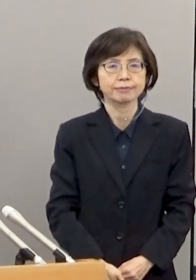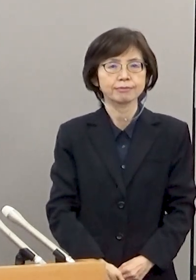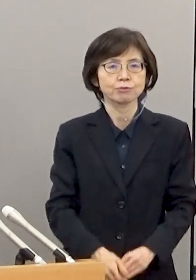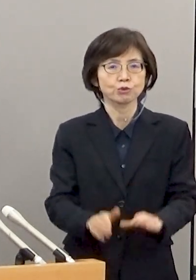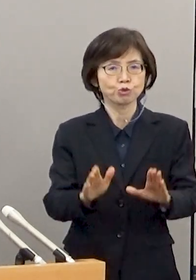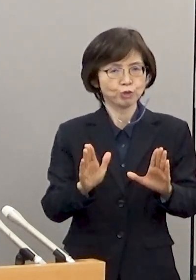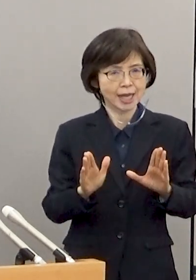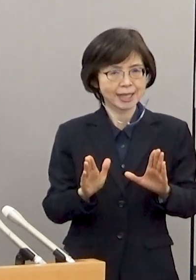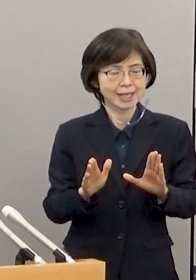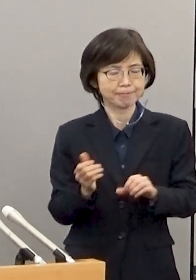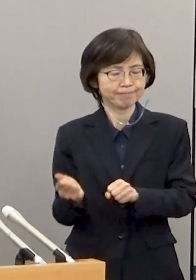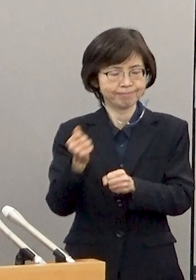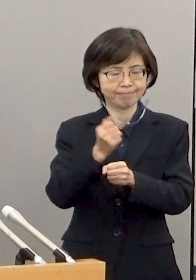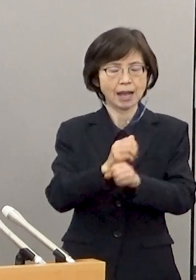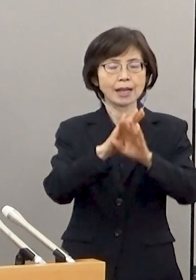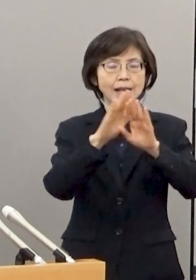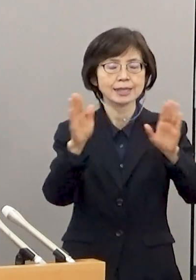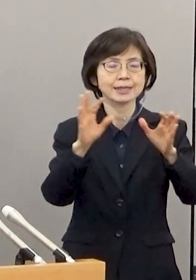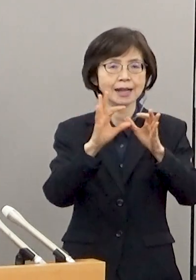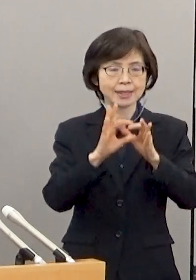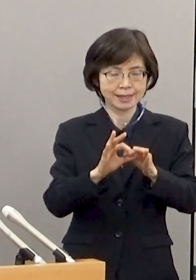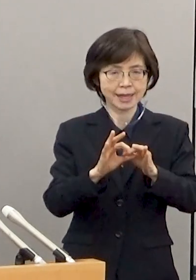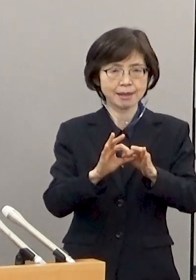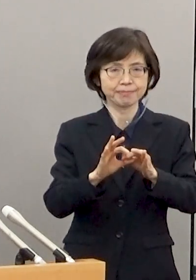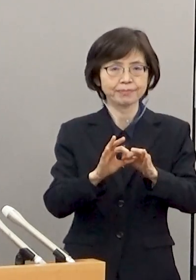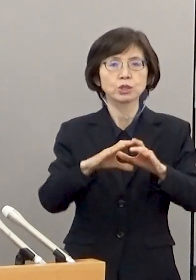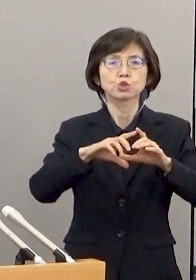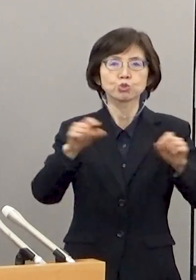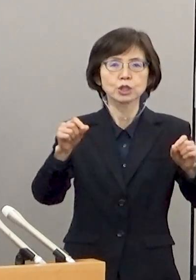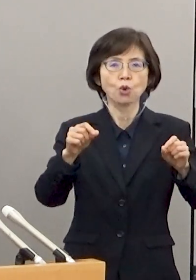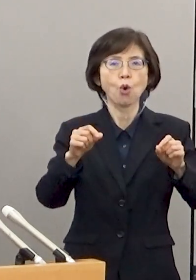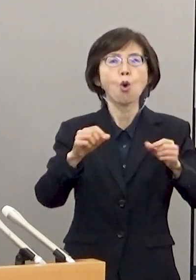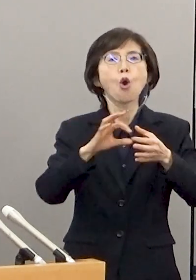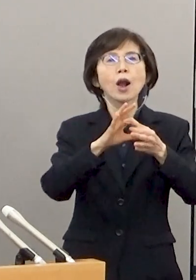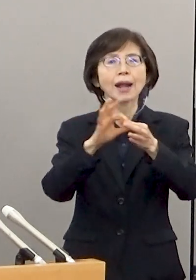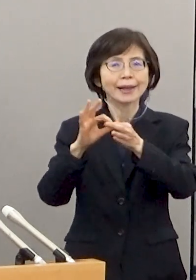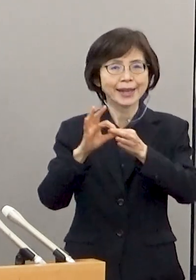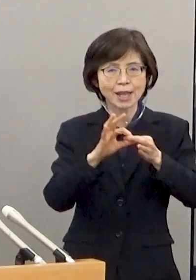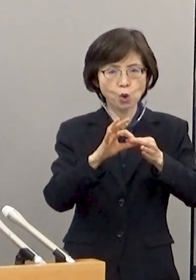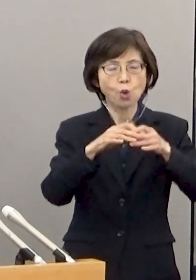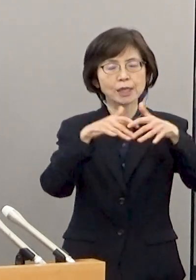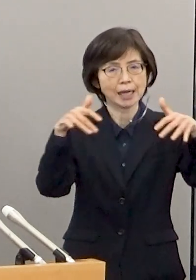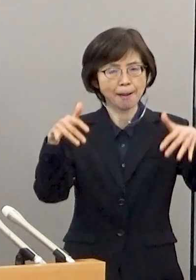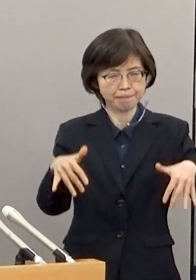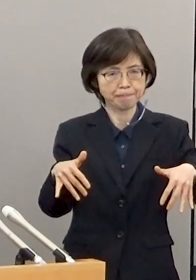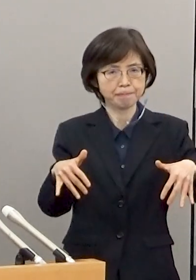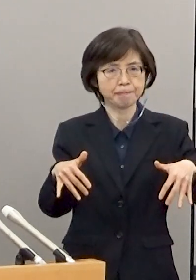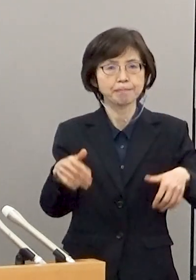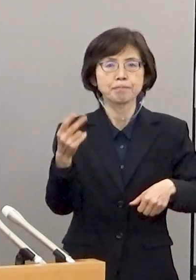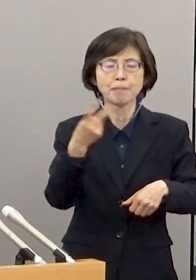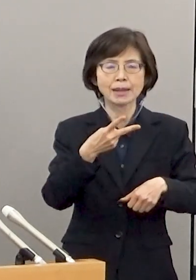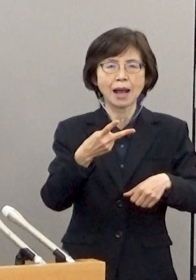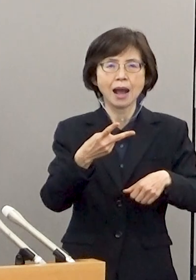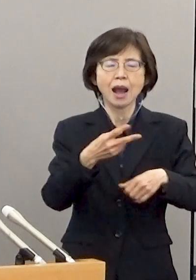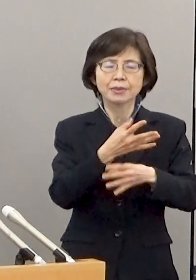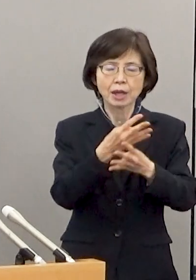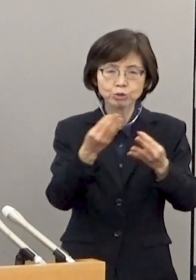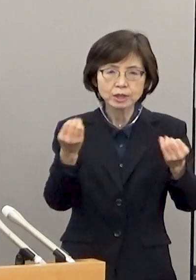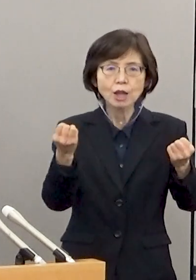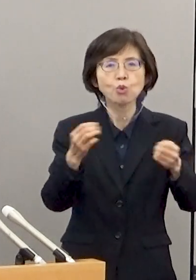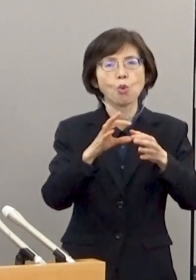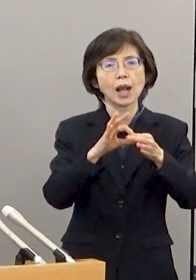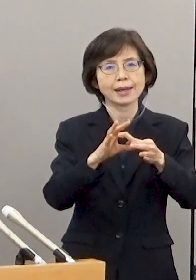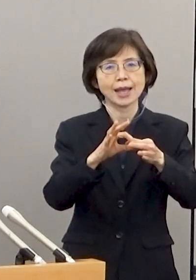受け入れ再開にあたりましては国の関係機関の皆様方ともはじめ、多くの関係者の皆様